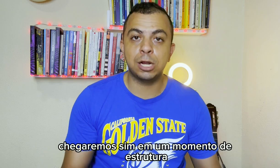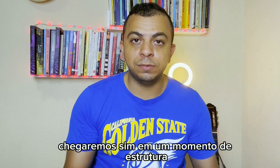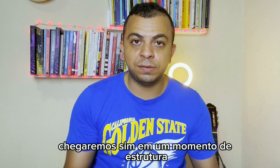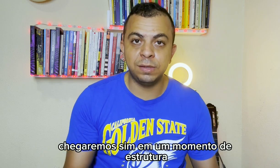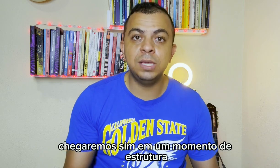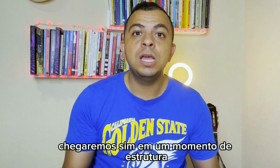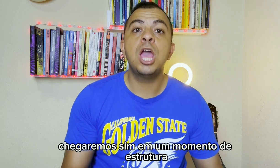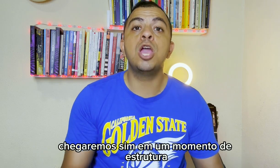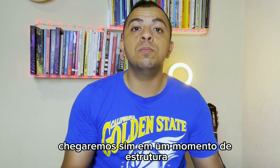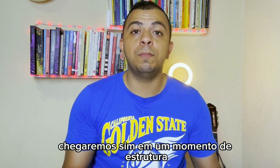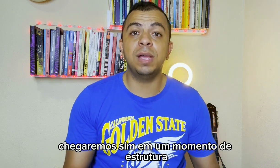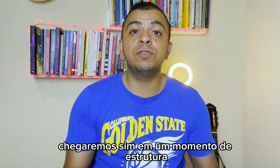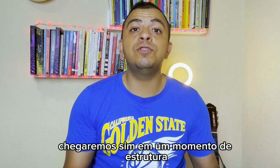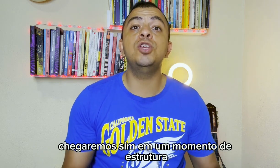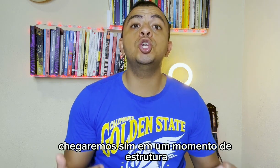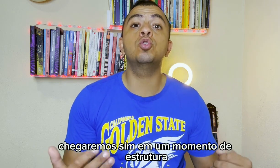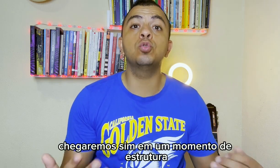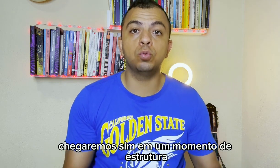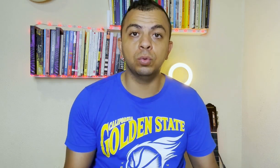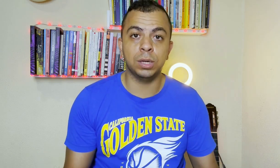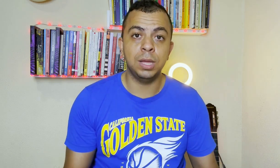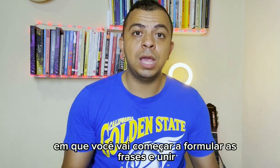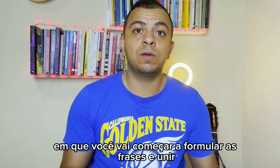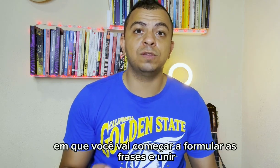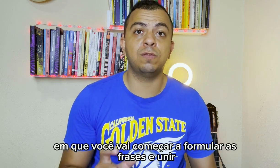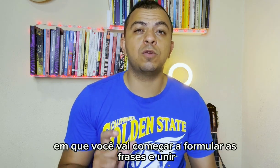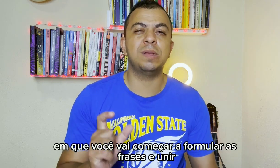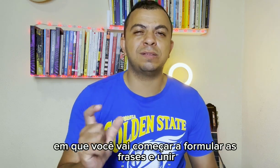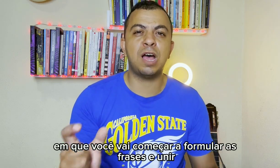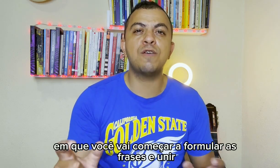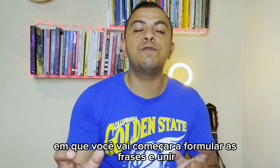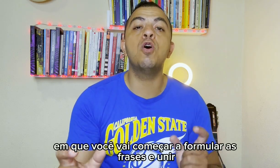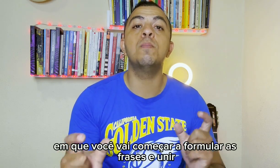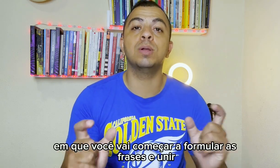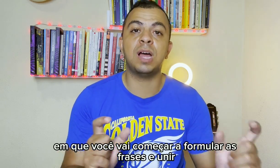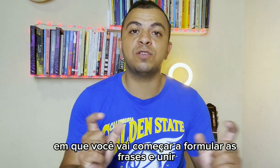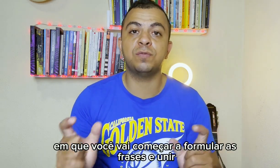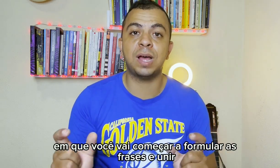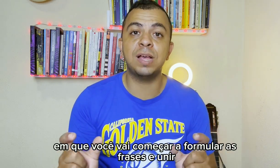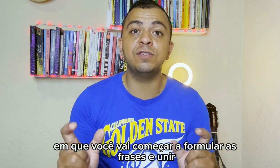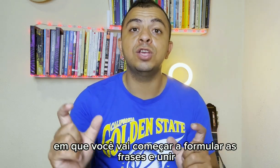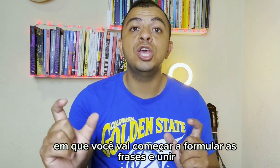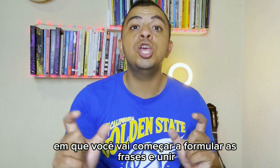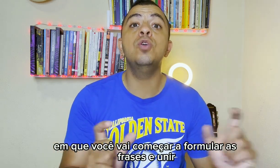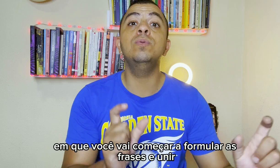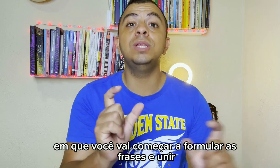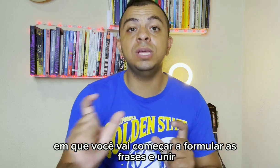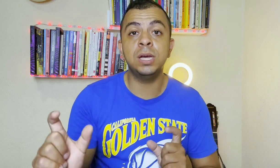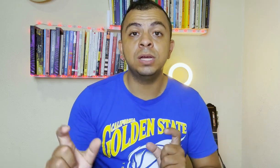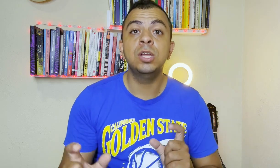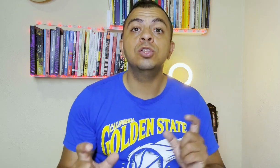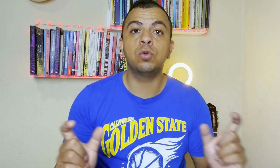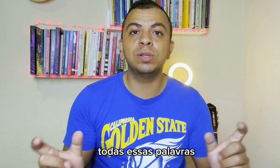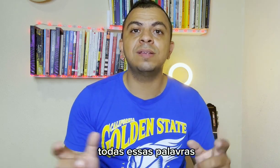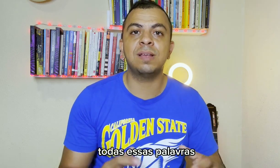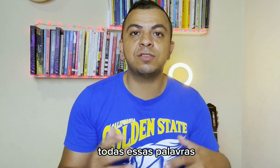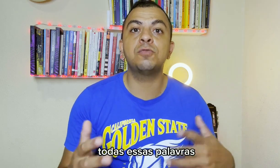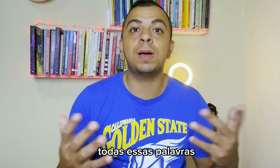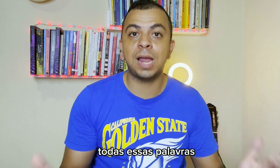Chegaremos sim em um momento de estrutura, em que você vai começar a formular as frases e unir todas essas